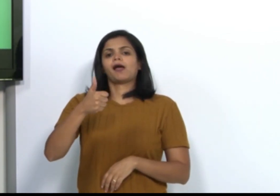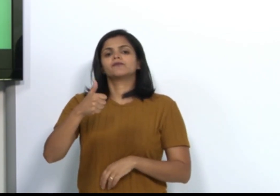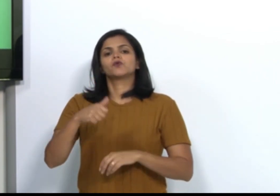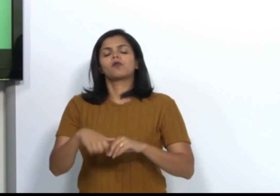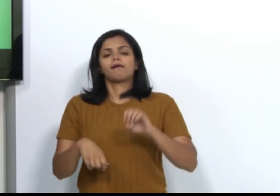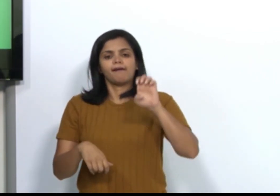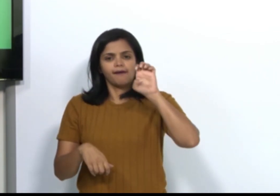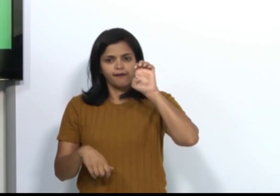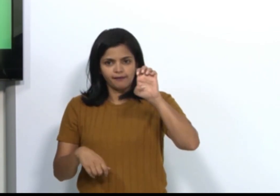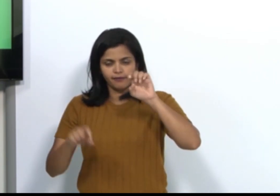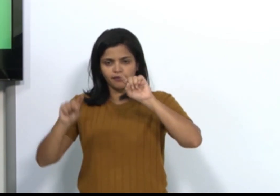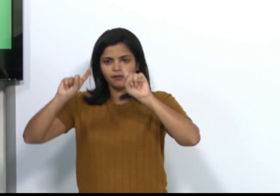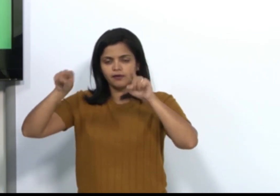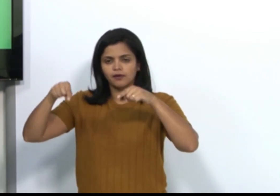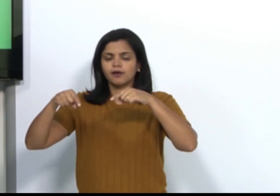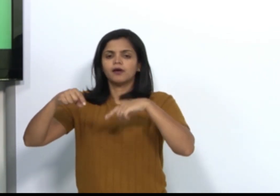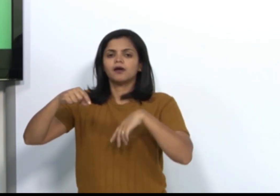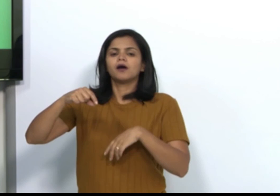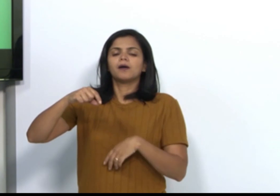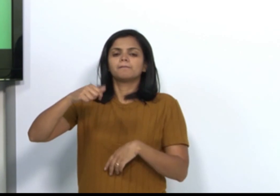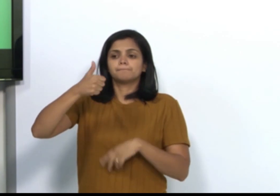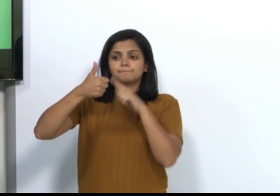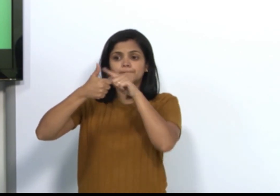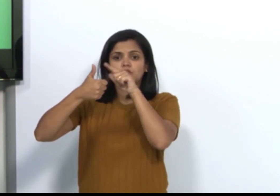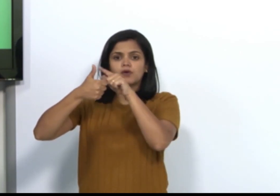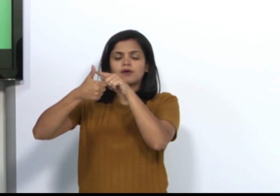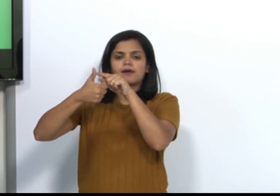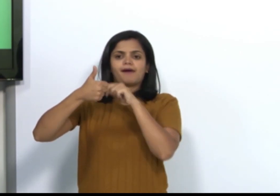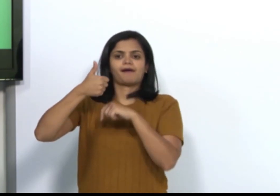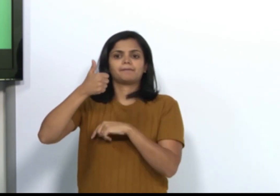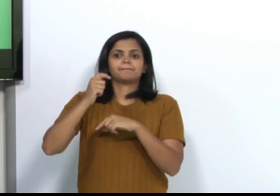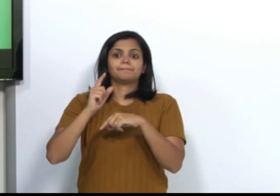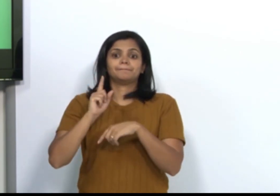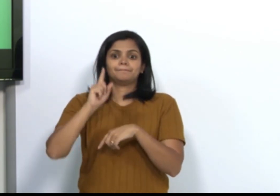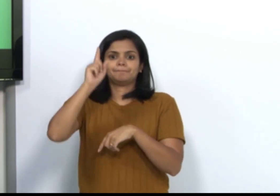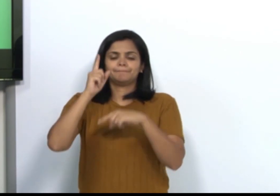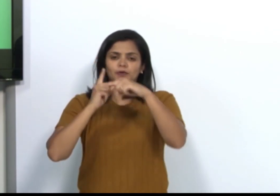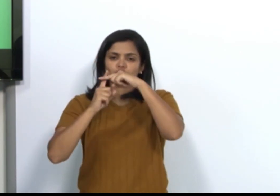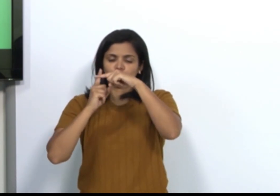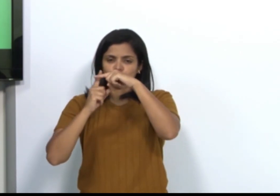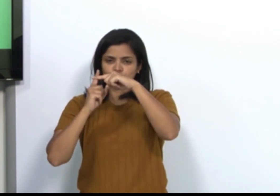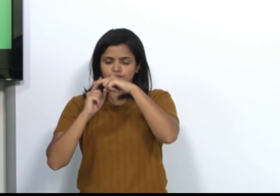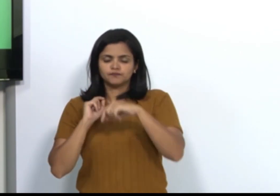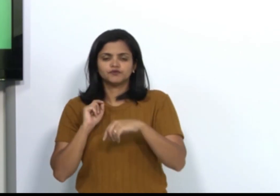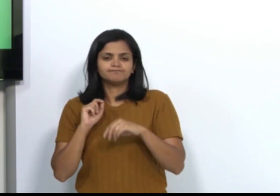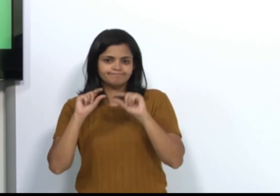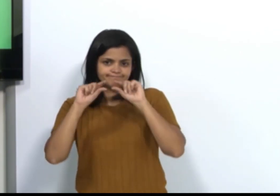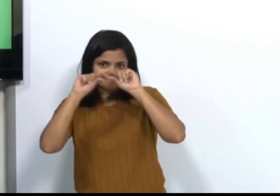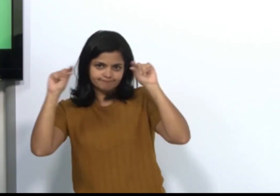mais a palavra. Esperar. Ou, esse exemplo aqui.